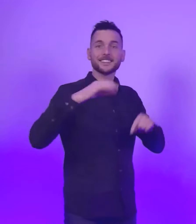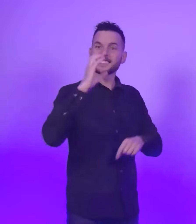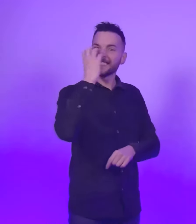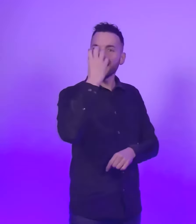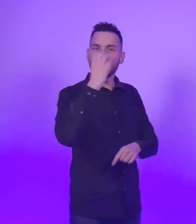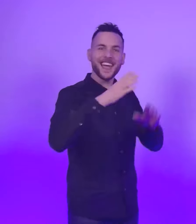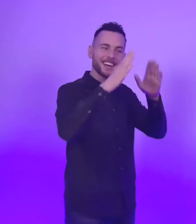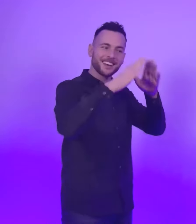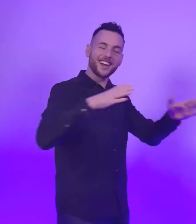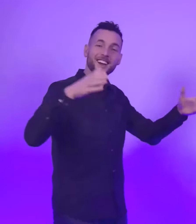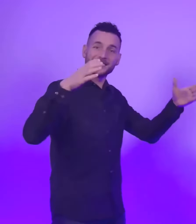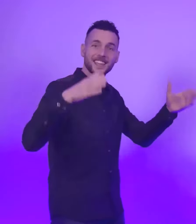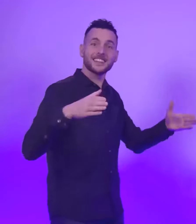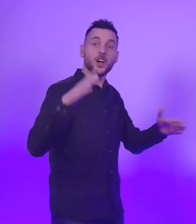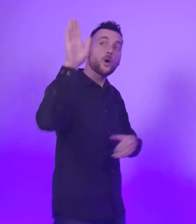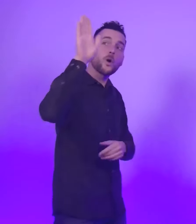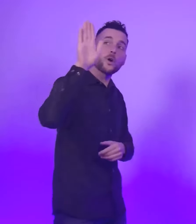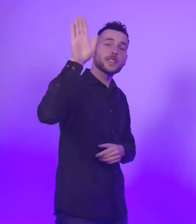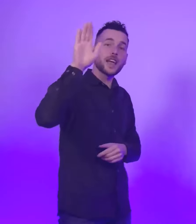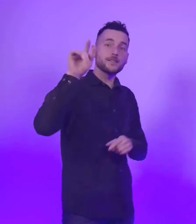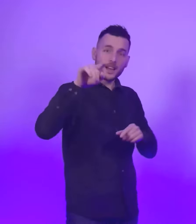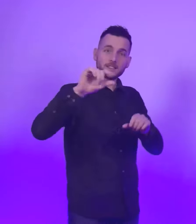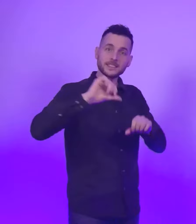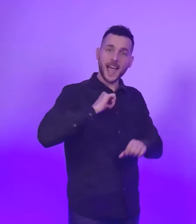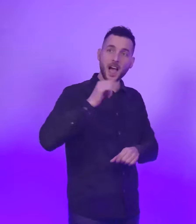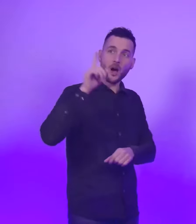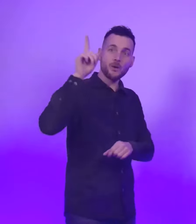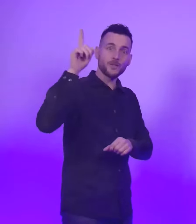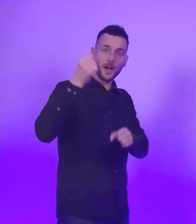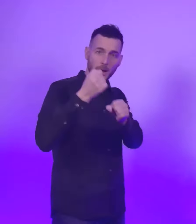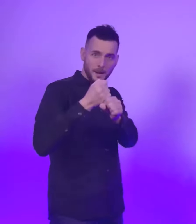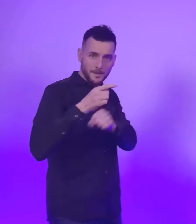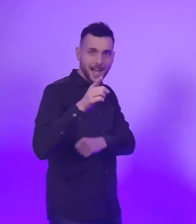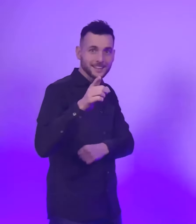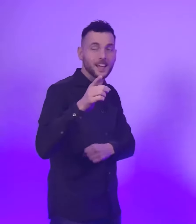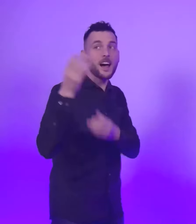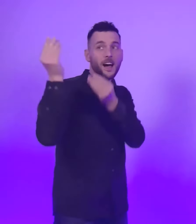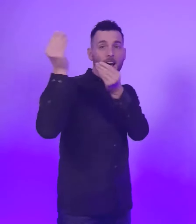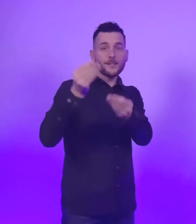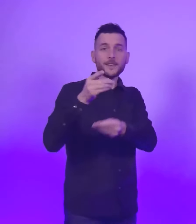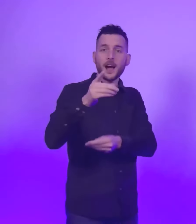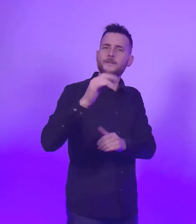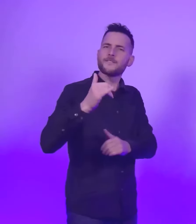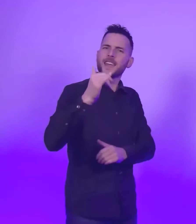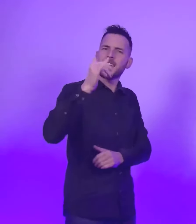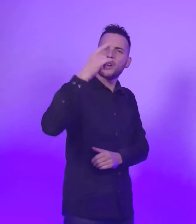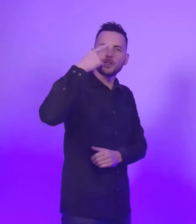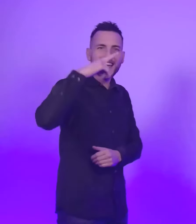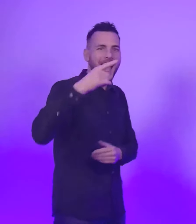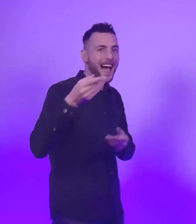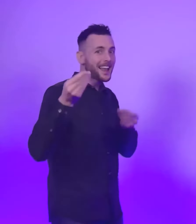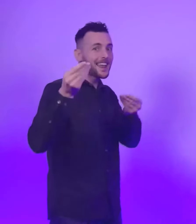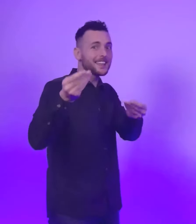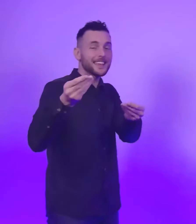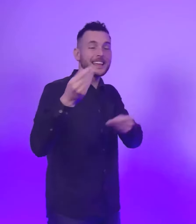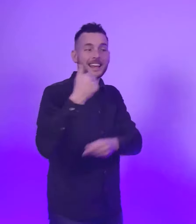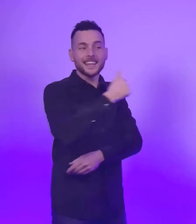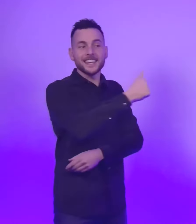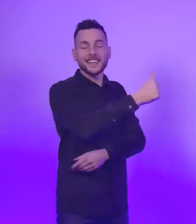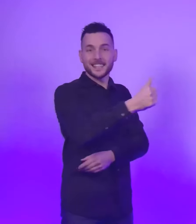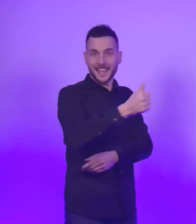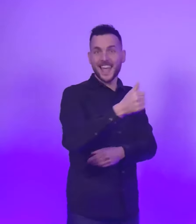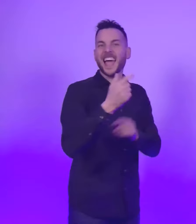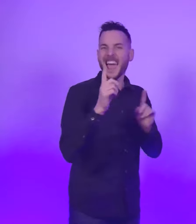Deze circus tent. God heeft jou zelf gemaakt, gaf je veel talent.